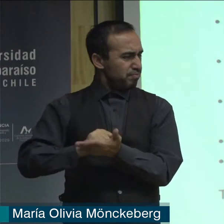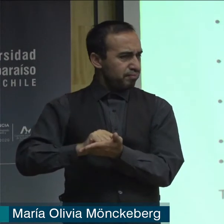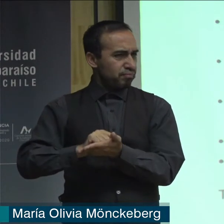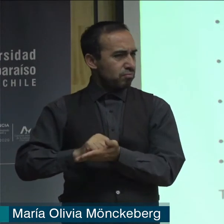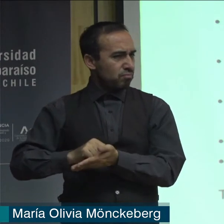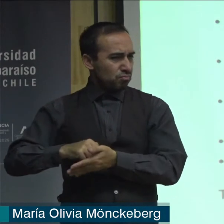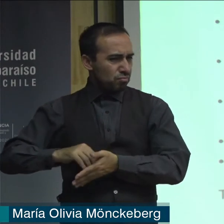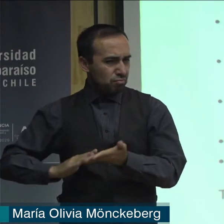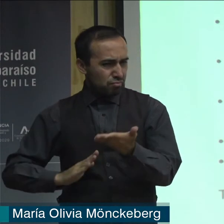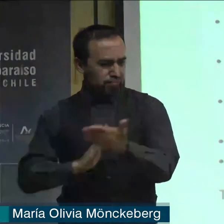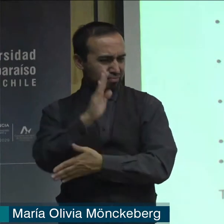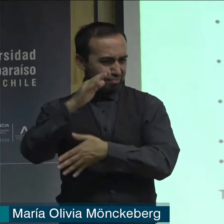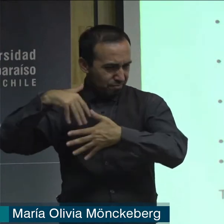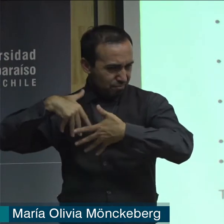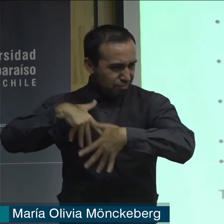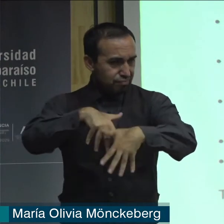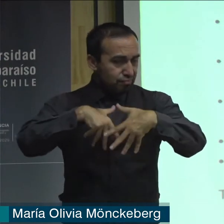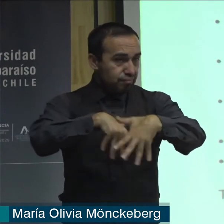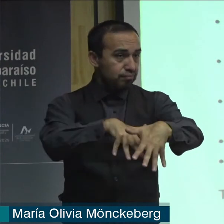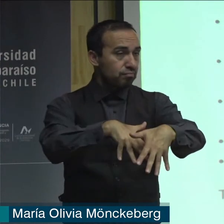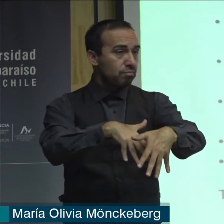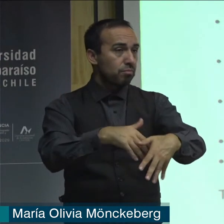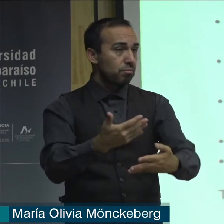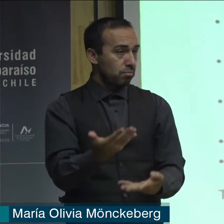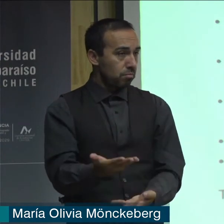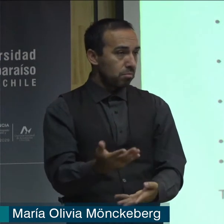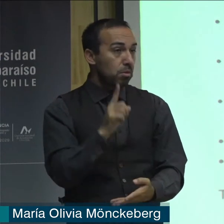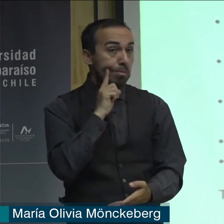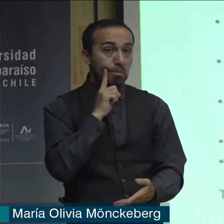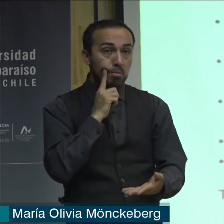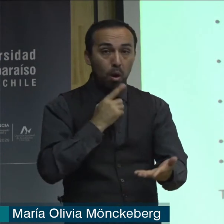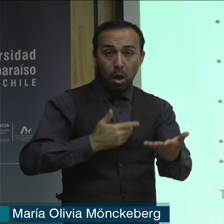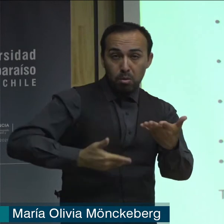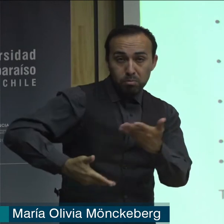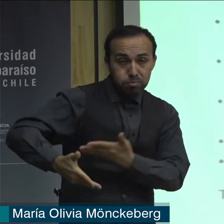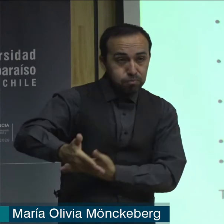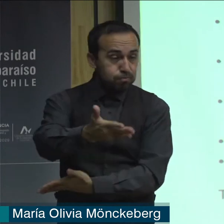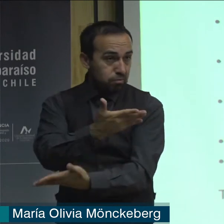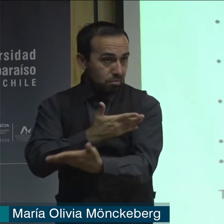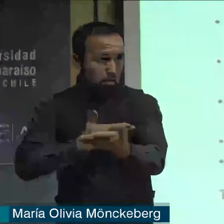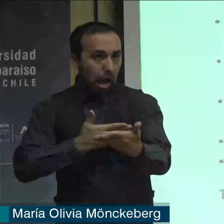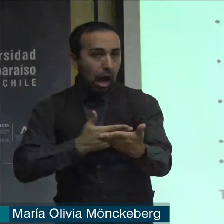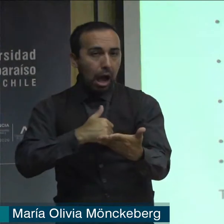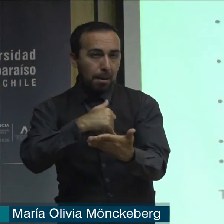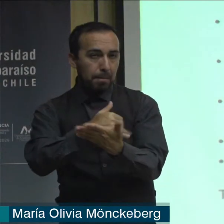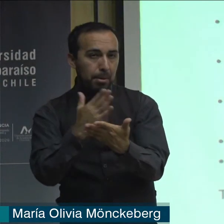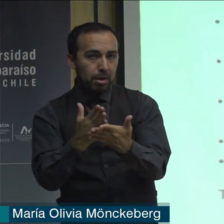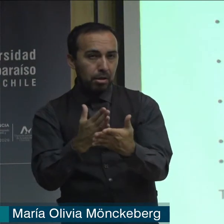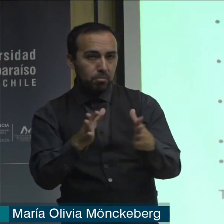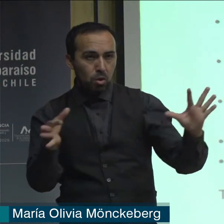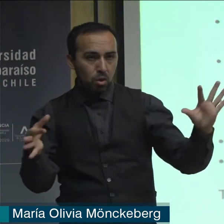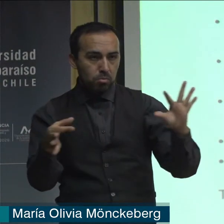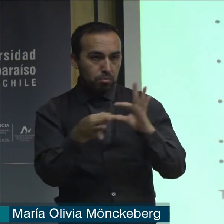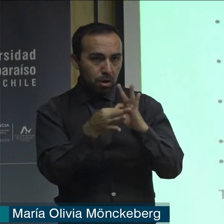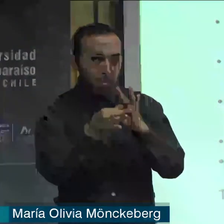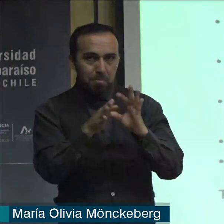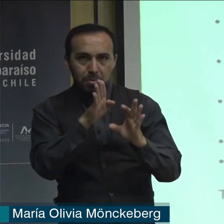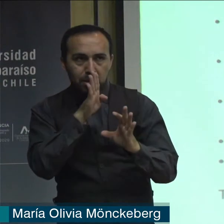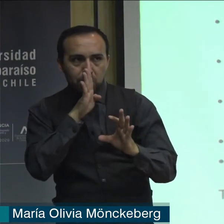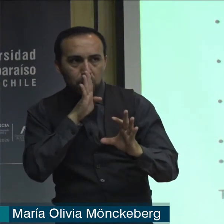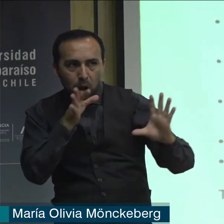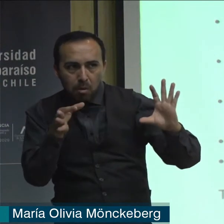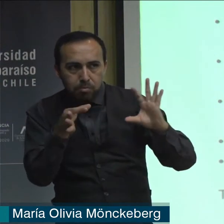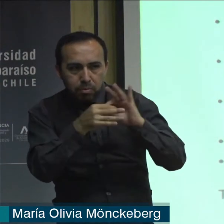era curioso porque no se aglutinaban juntos pero se coordinaban si se coordinaban en forma clandestina casi